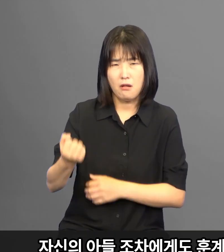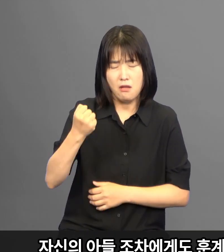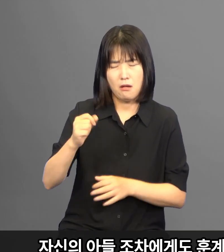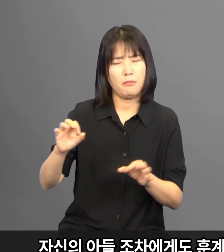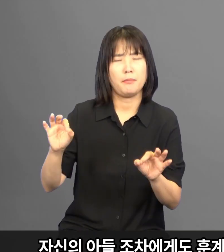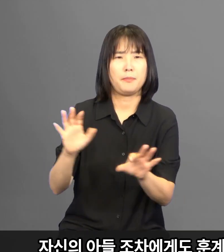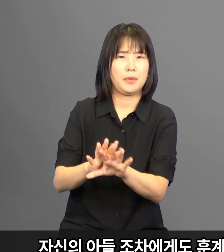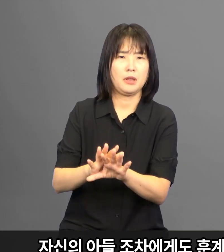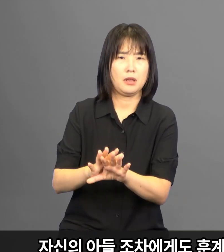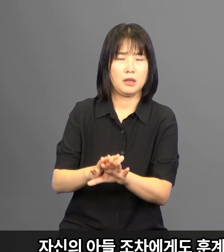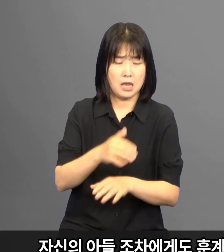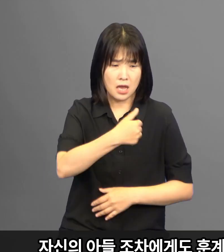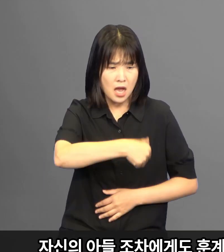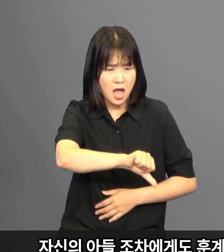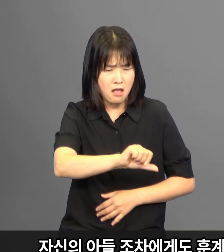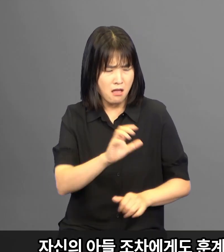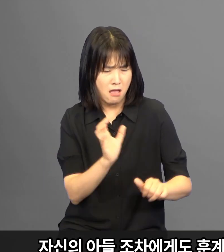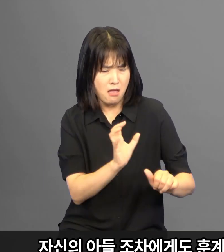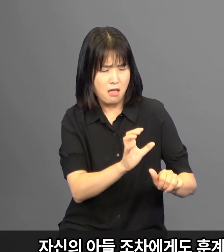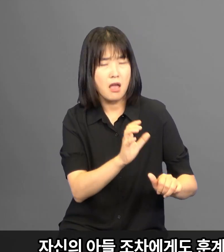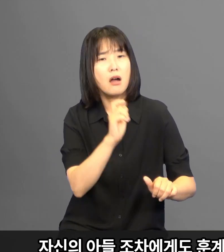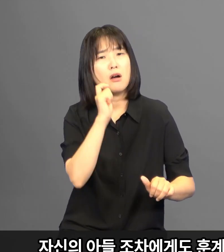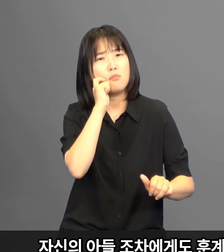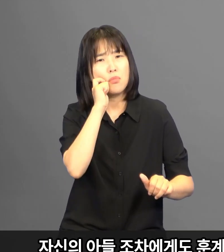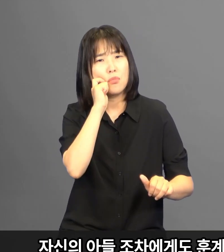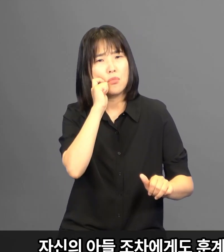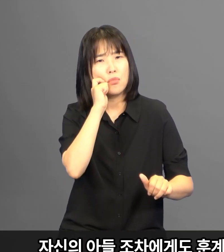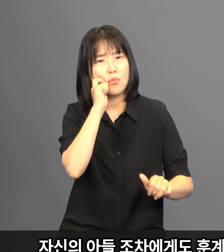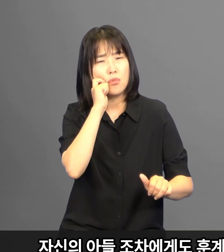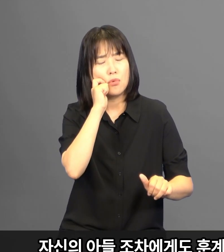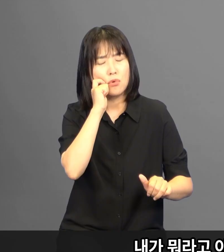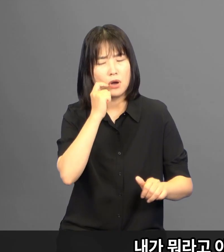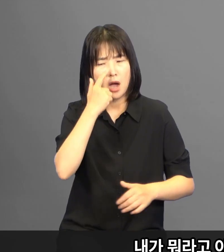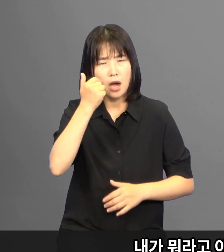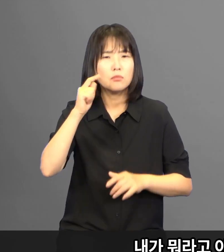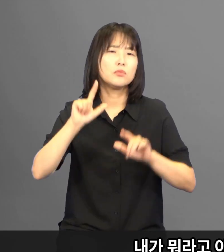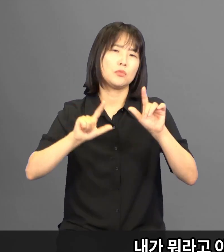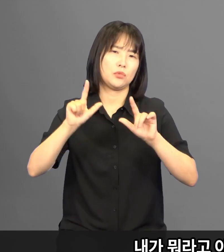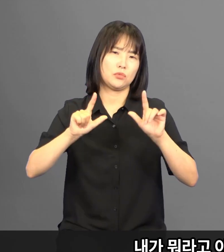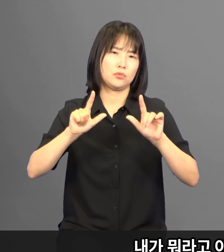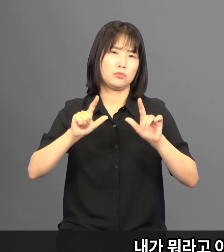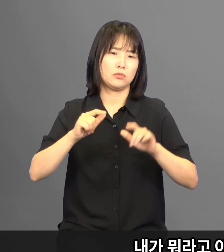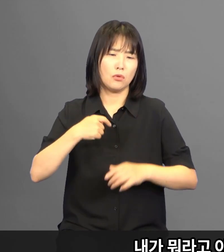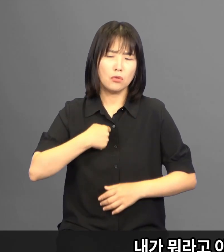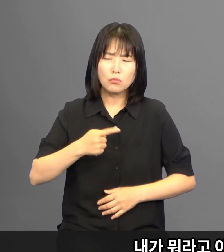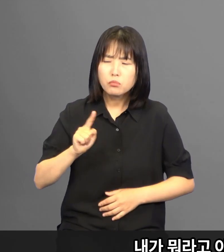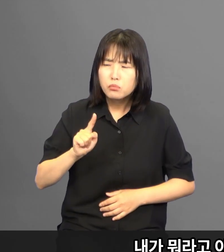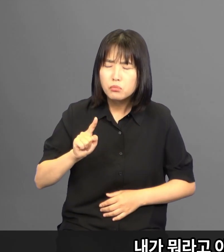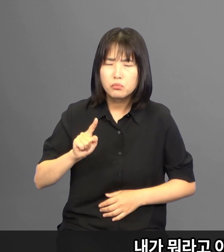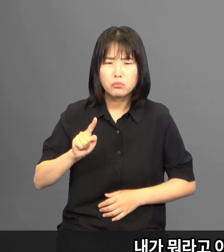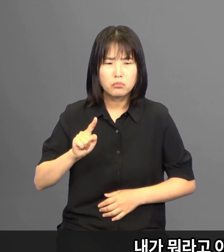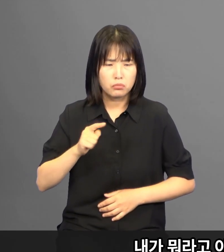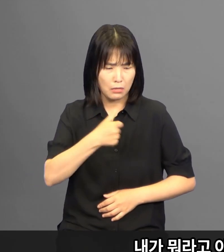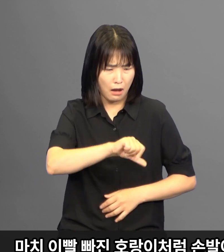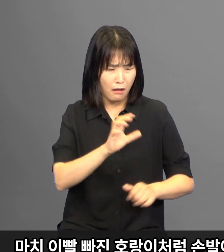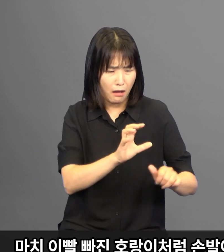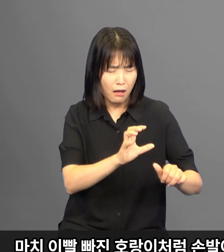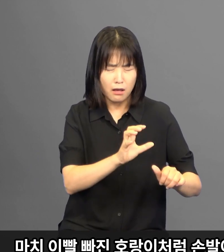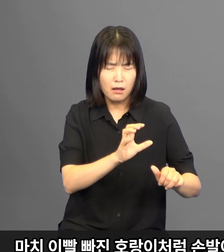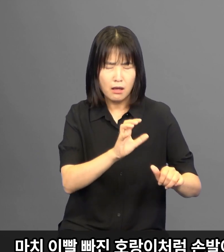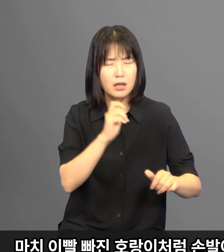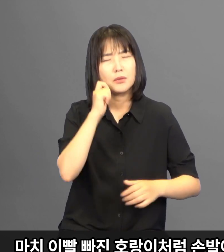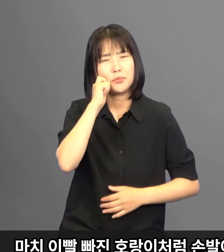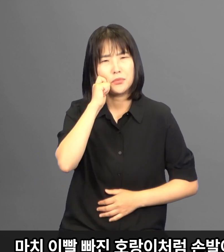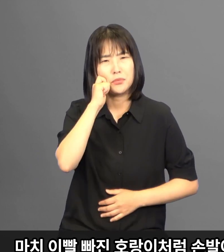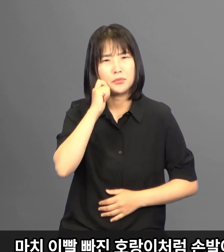아들 조차에게도 훈계할 수 없는 그 무너지는 아버지의 모습, 내가 뭐라고 아들에게 할 수 있을까? 마치